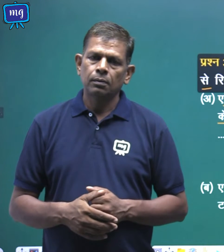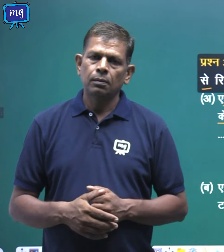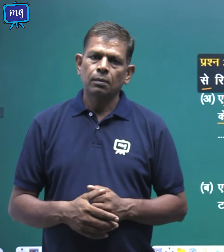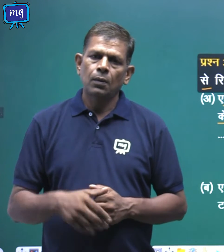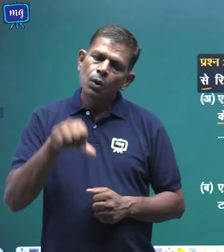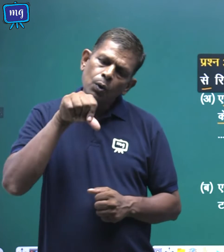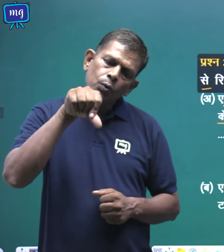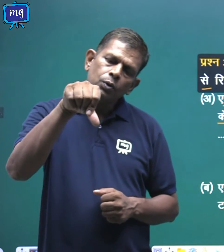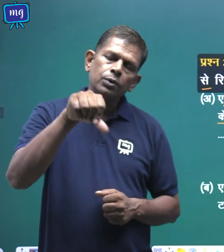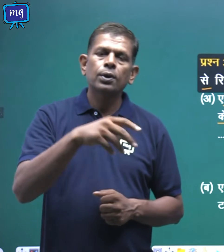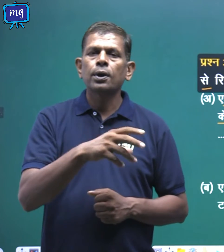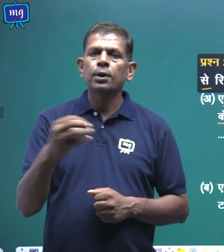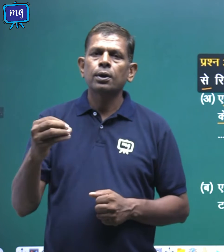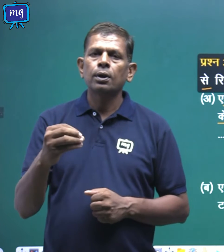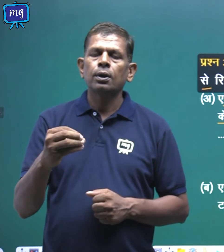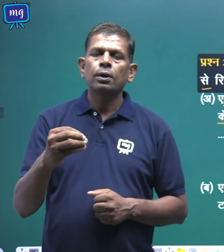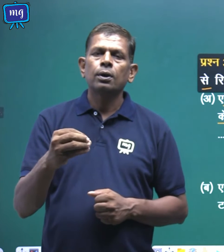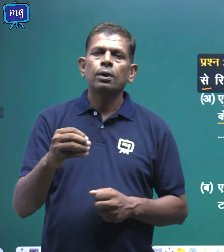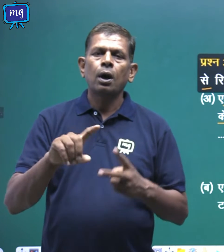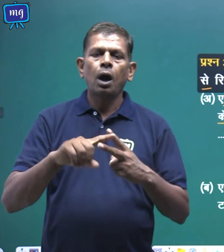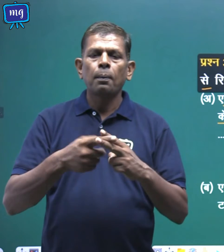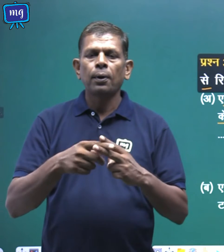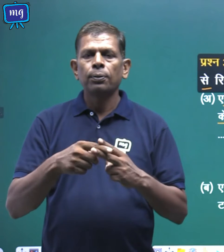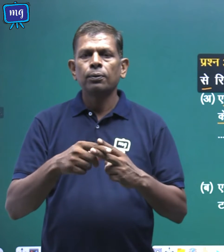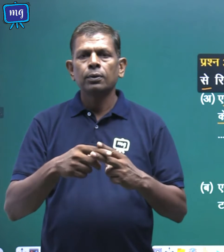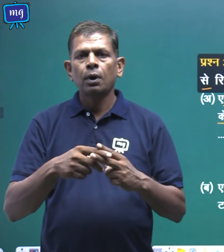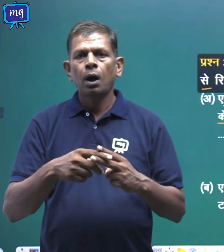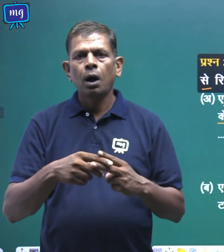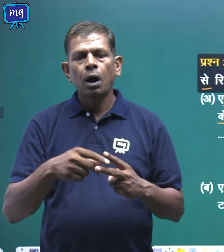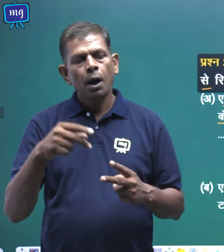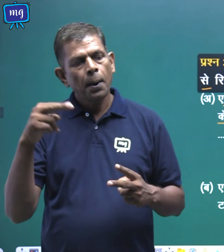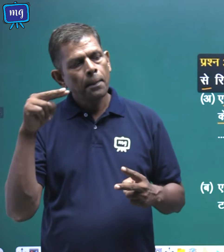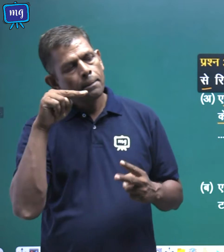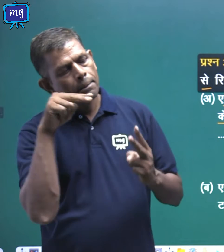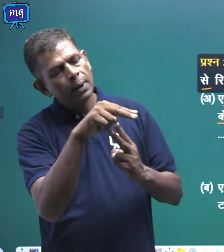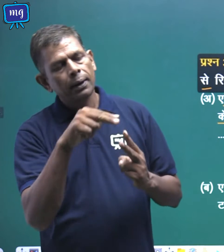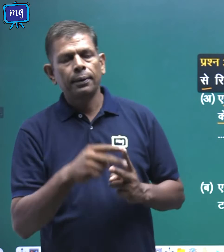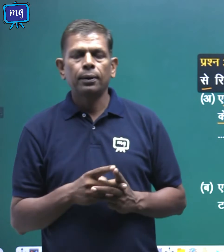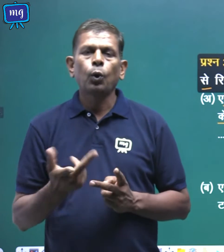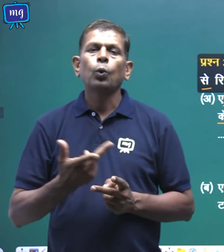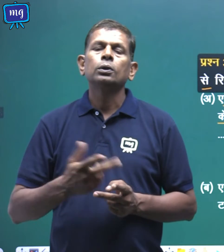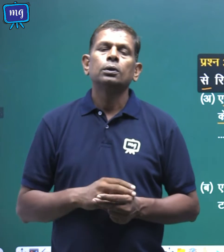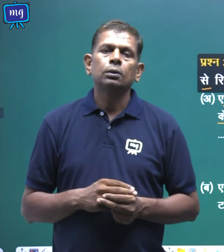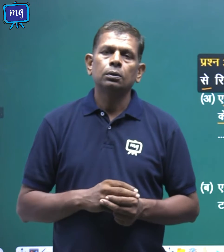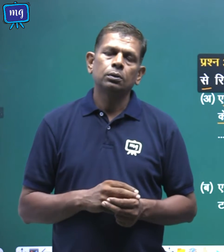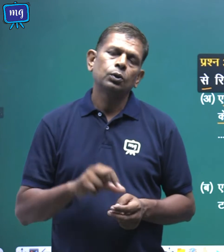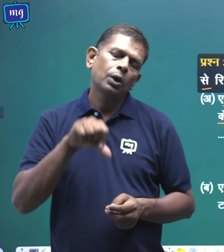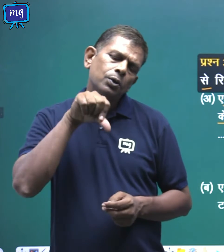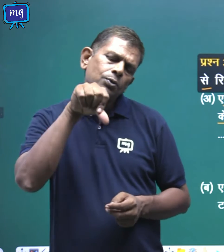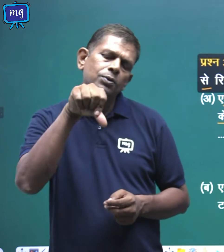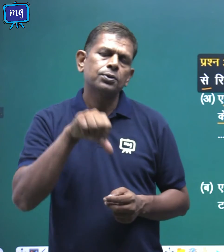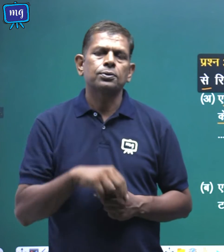स्विच या विद्युत प्लग। कौन सी युक्ति है बच्चों? स्विच।